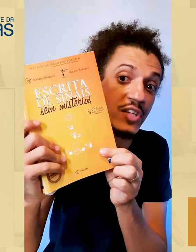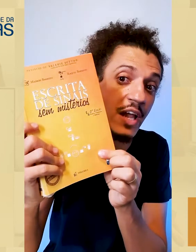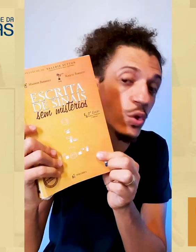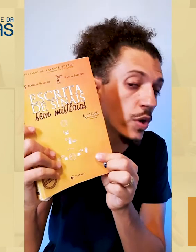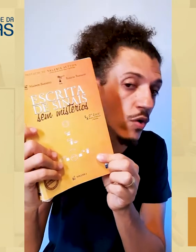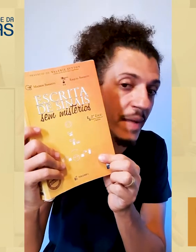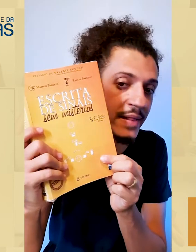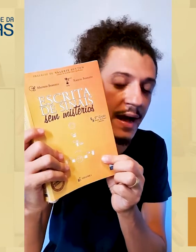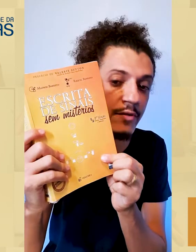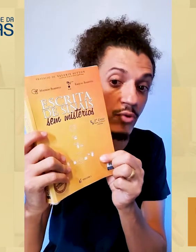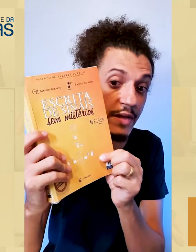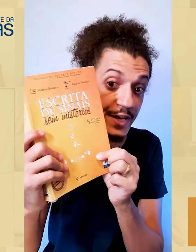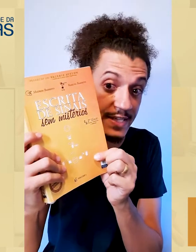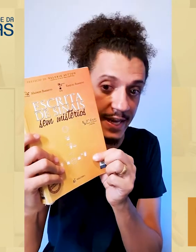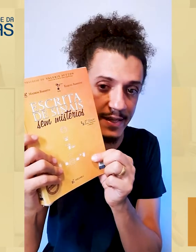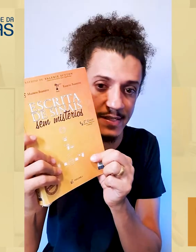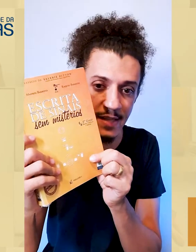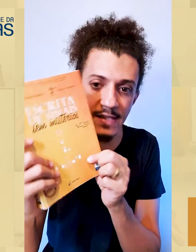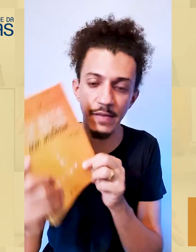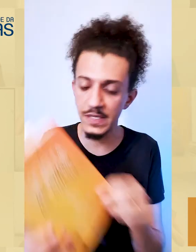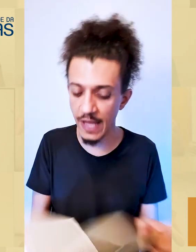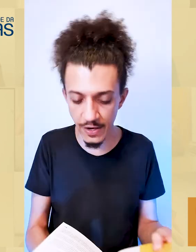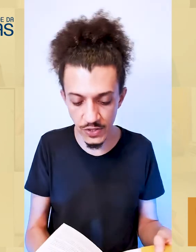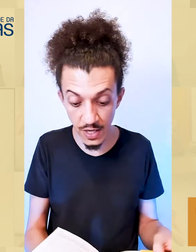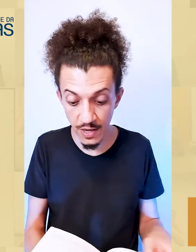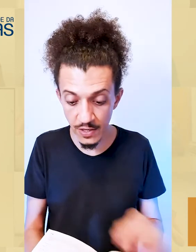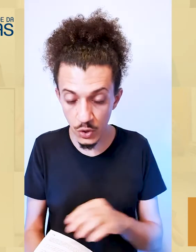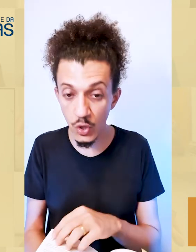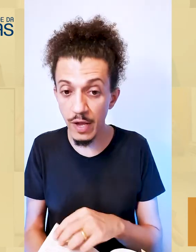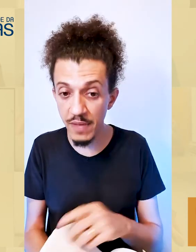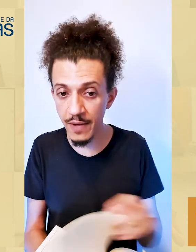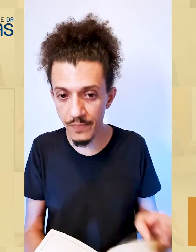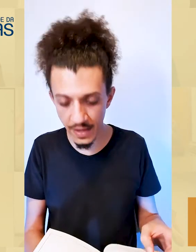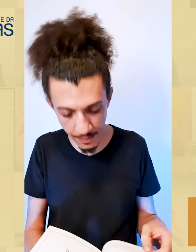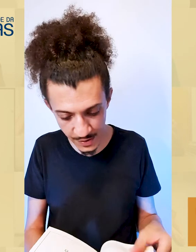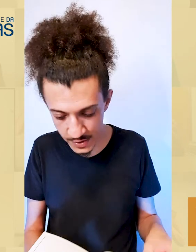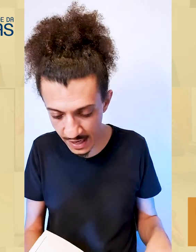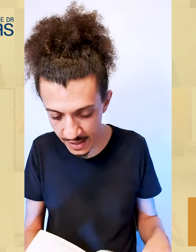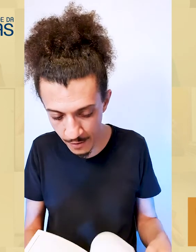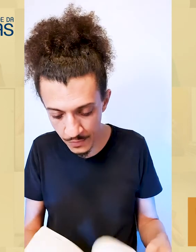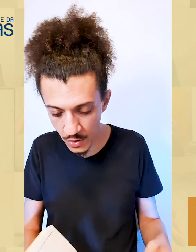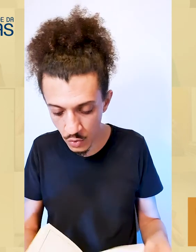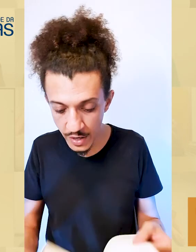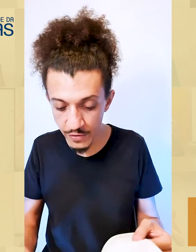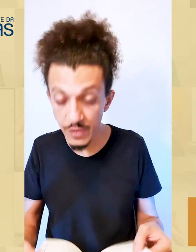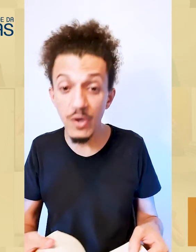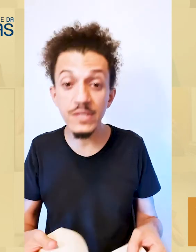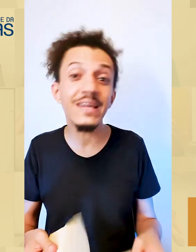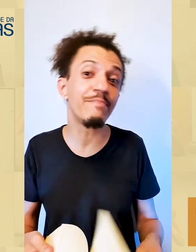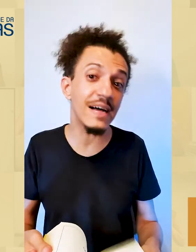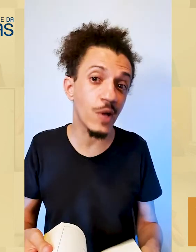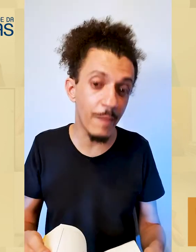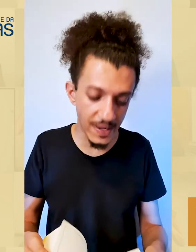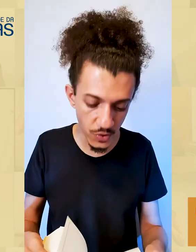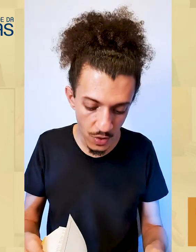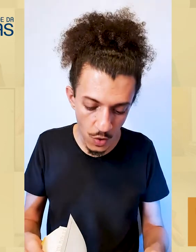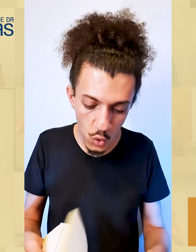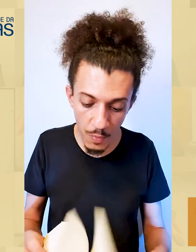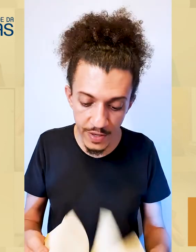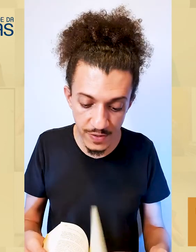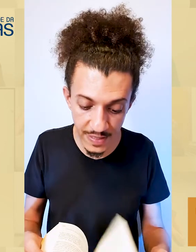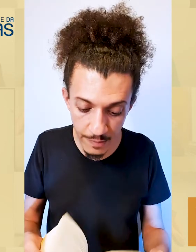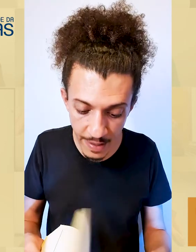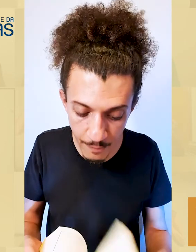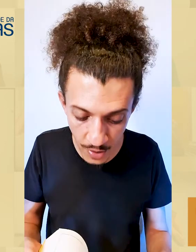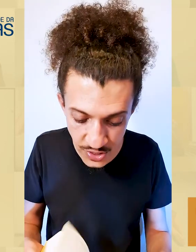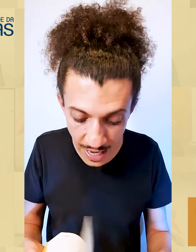live de leitura comentada do livro Escrita de Sinais Sem Mistérios, de autoria minha e da minha esposa Raquel. O livro te mostra passo a passo como